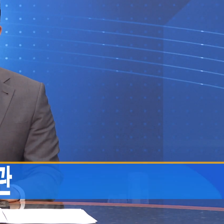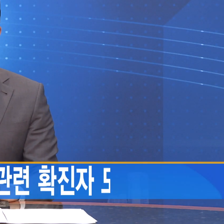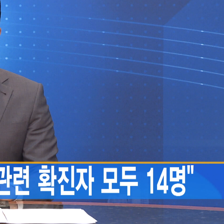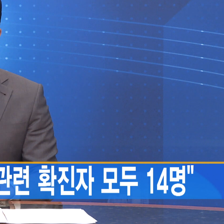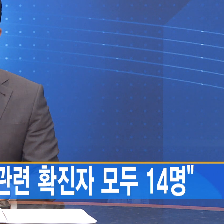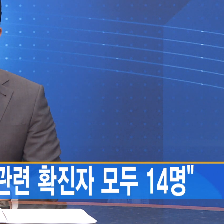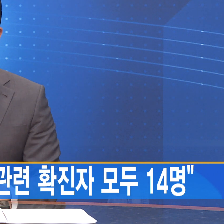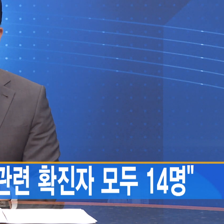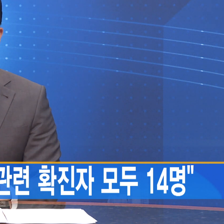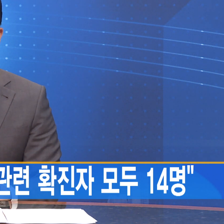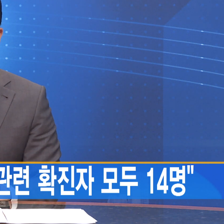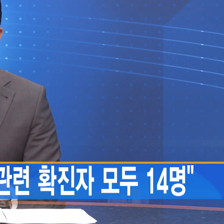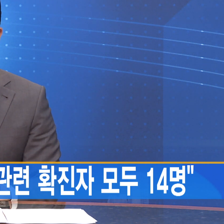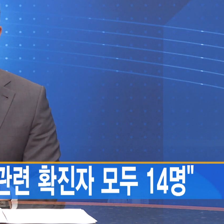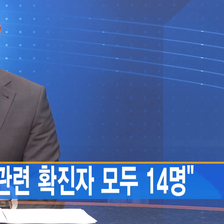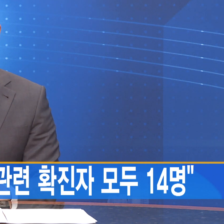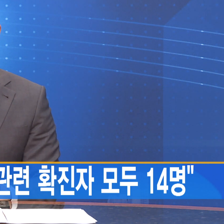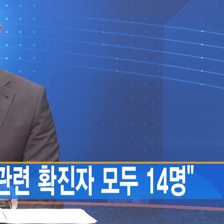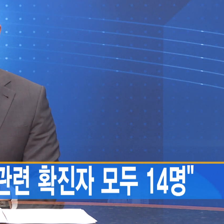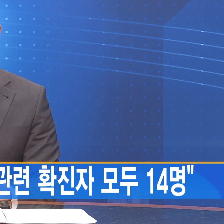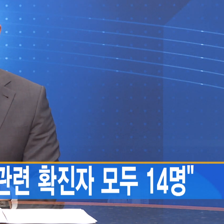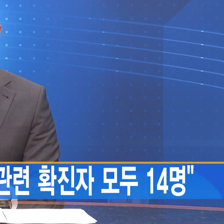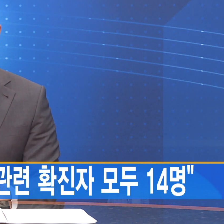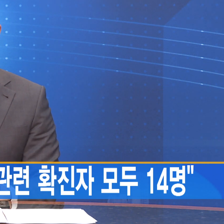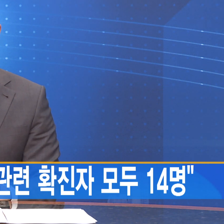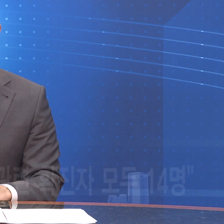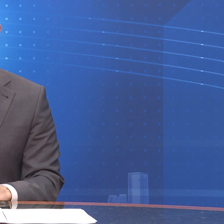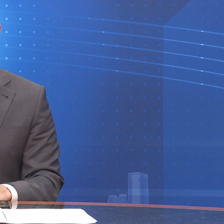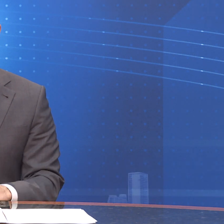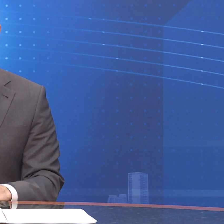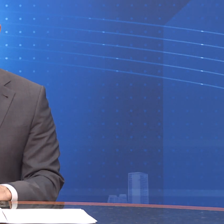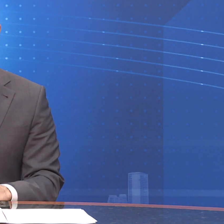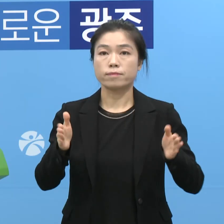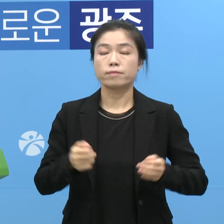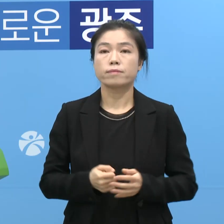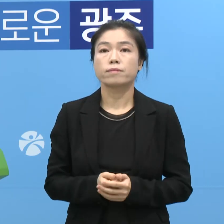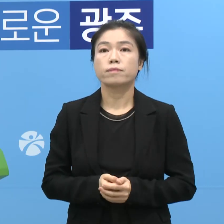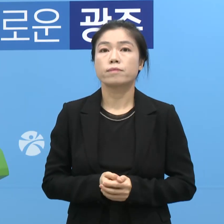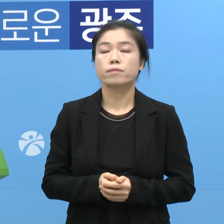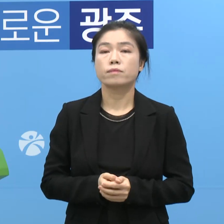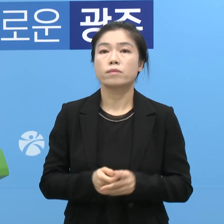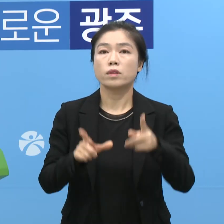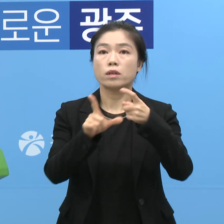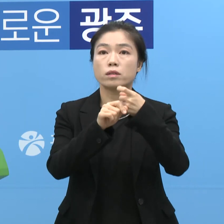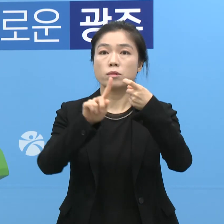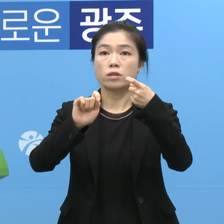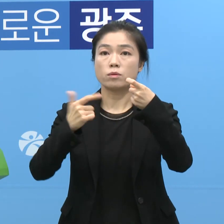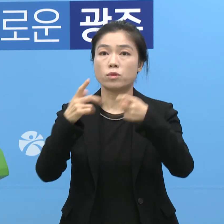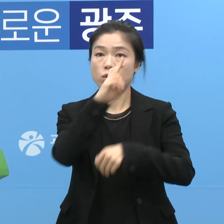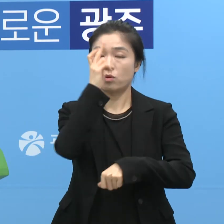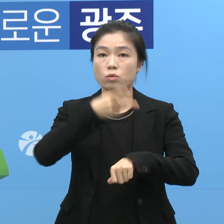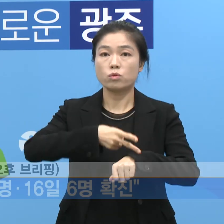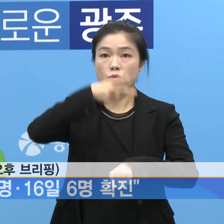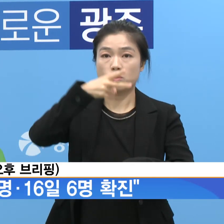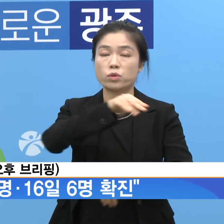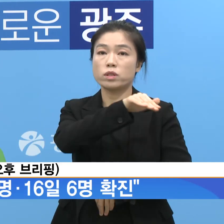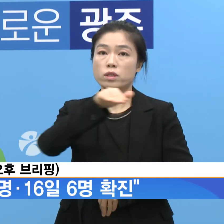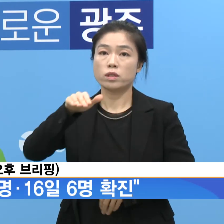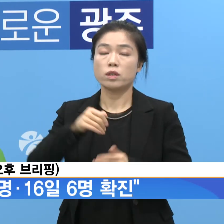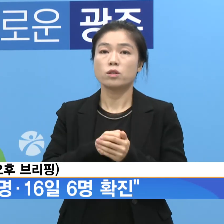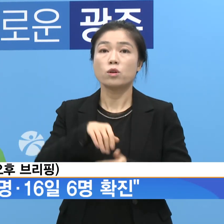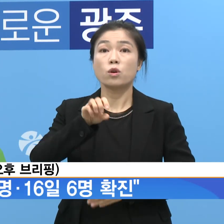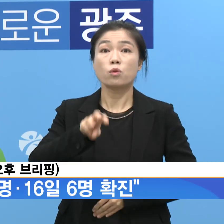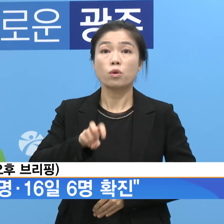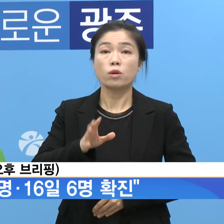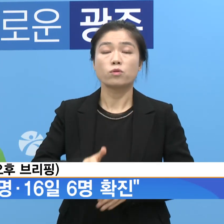내려서 16일 오후에 있었던 광역시 코론 알고 vp 미옥 듣겠습니다 11월 16일 14시 기존 코로나 1 고